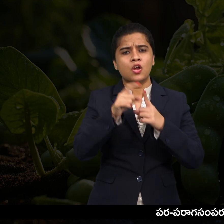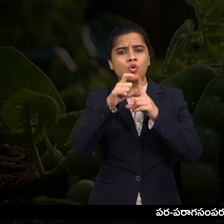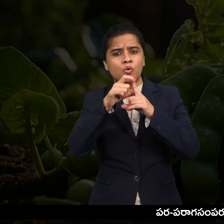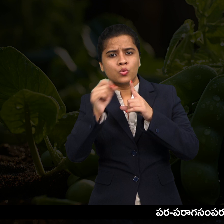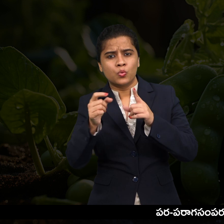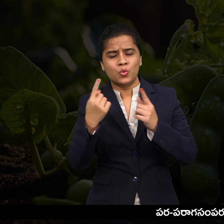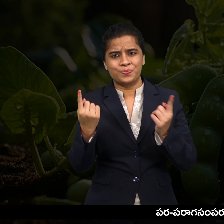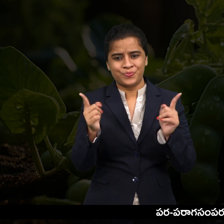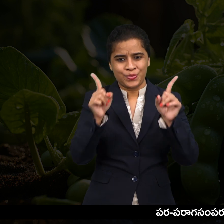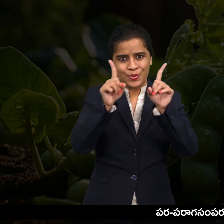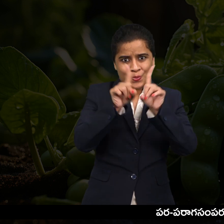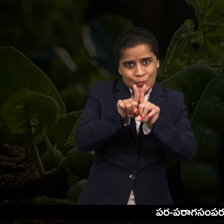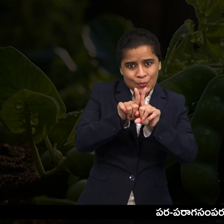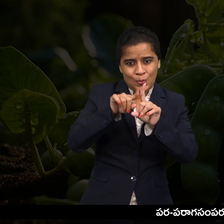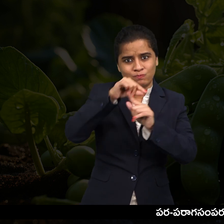నిర్వహించడం సులభం.